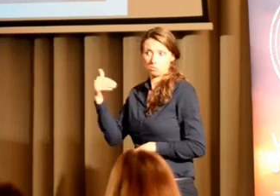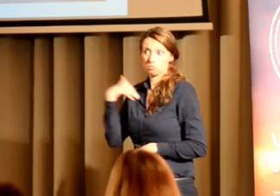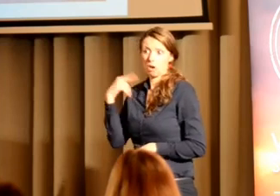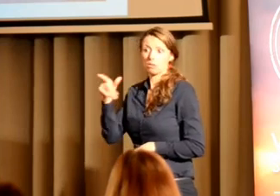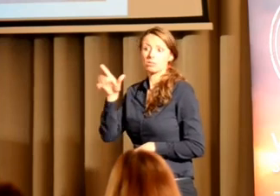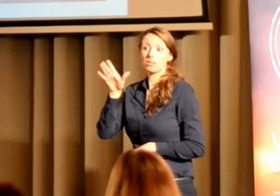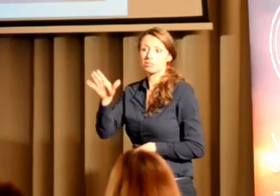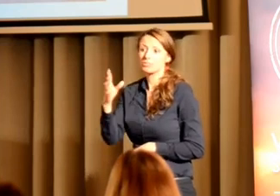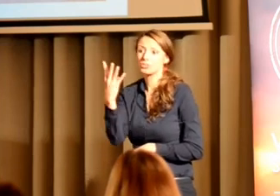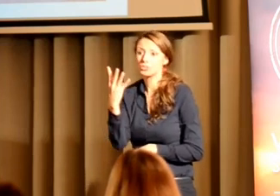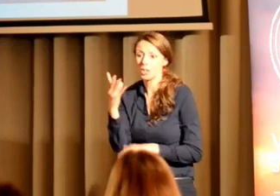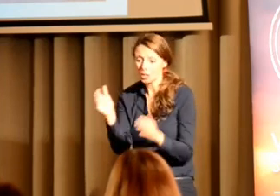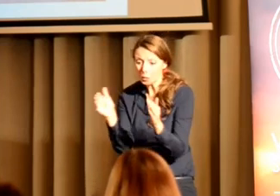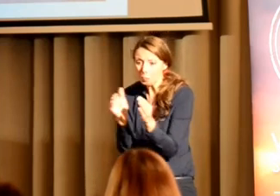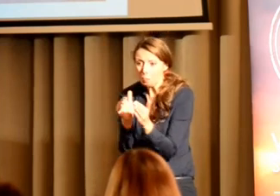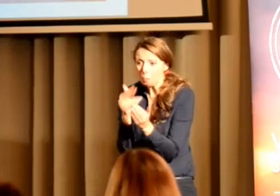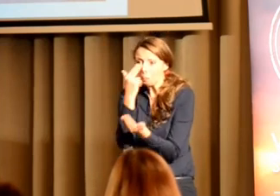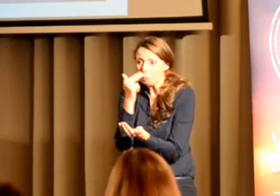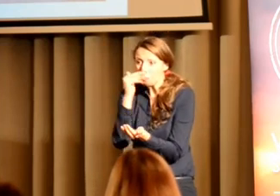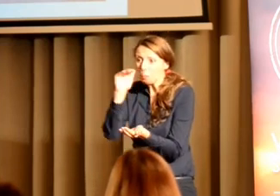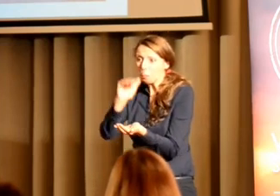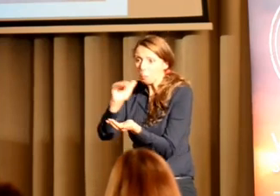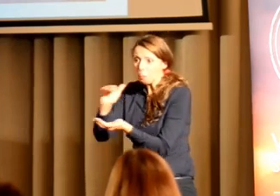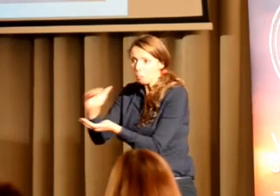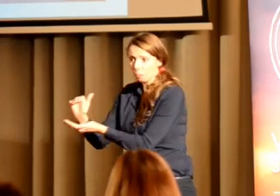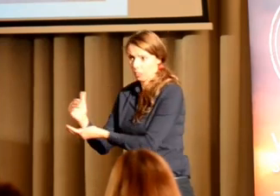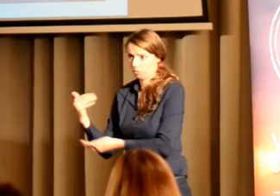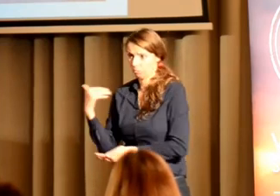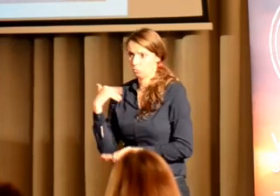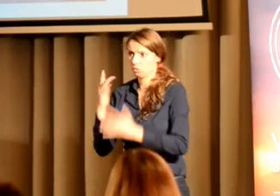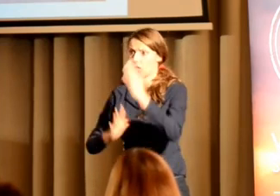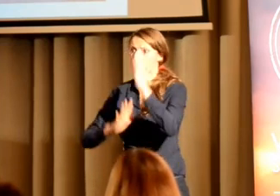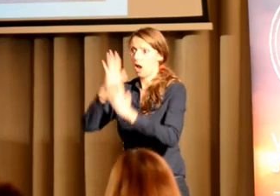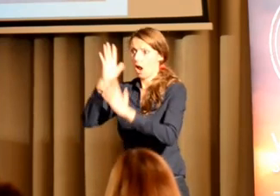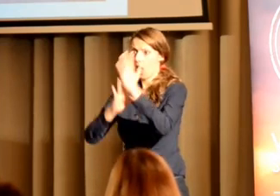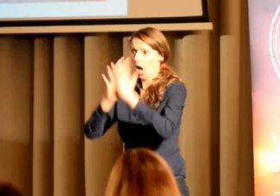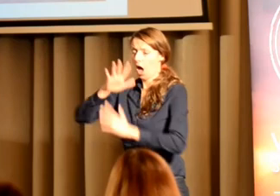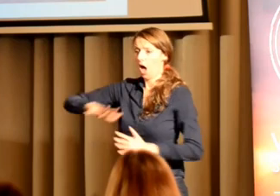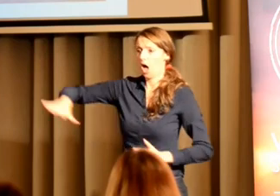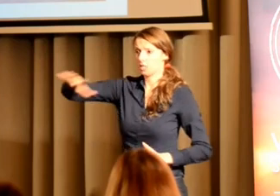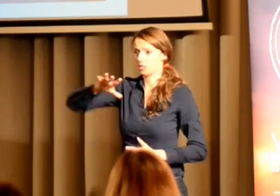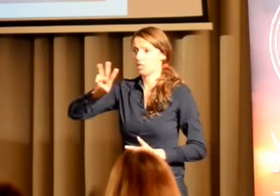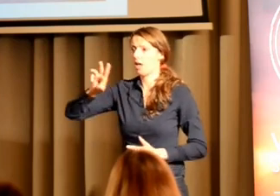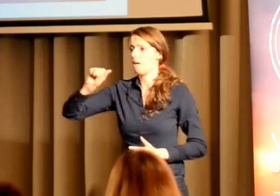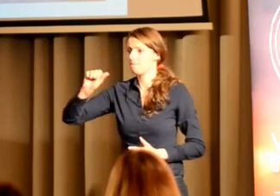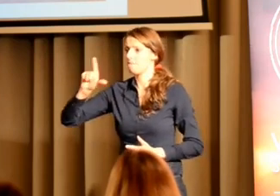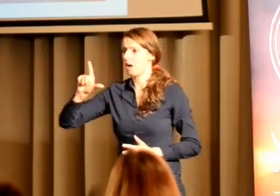4 szczenięta, w lasach wałeckich zginęła.